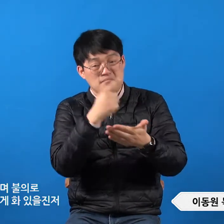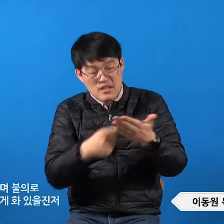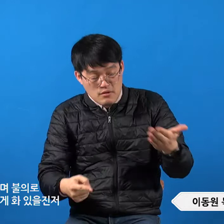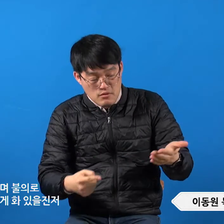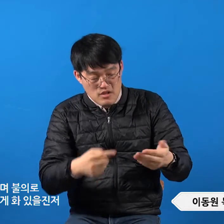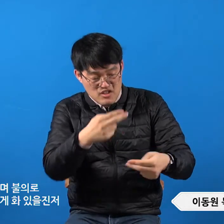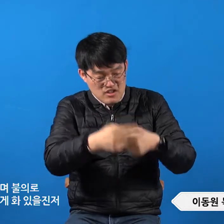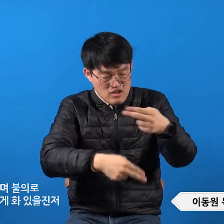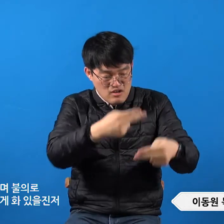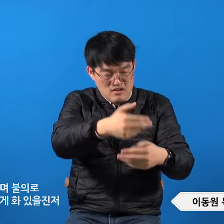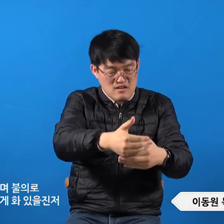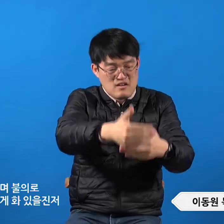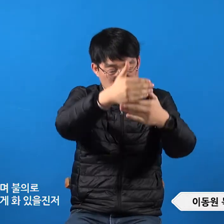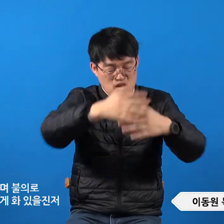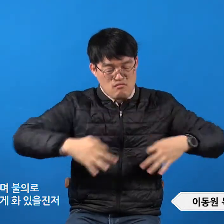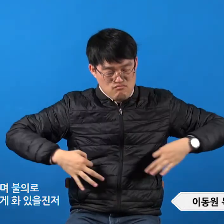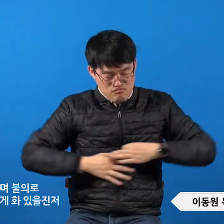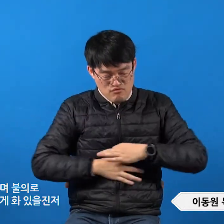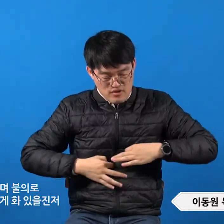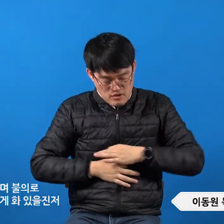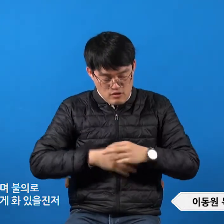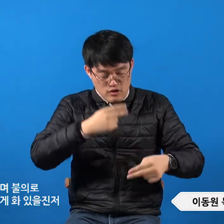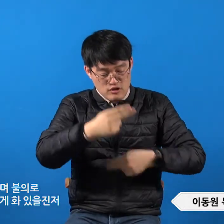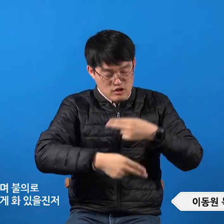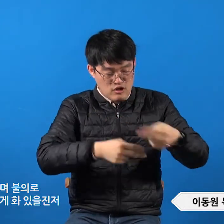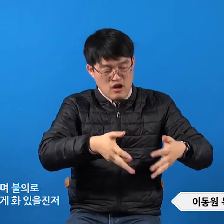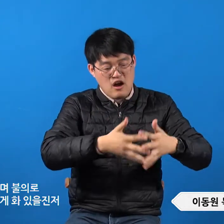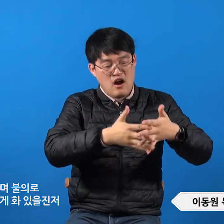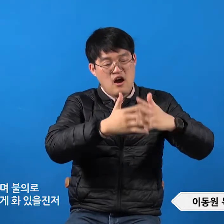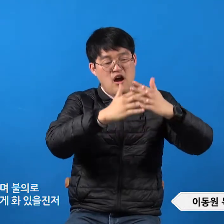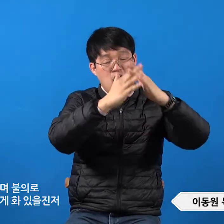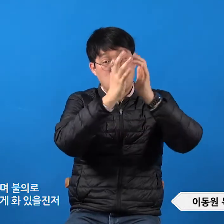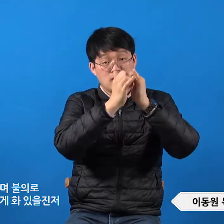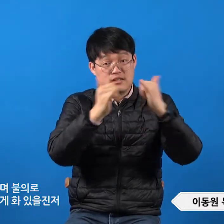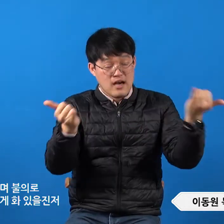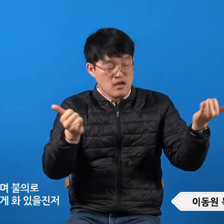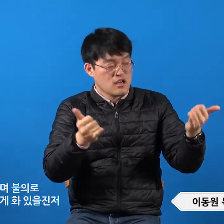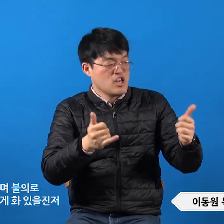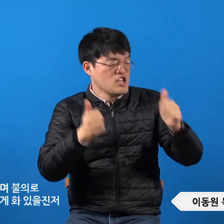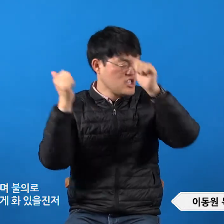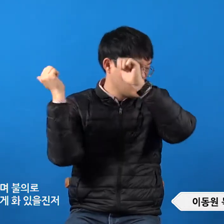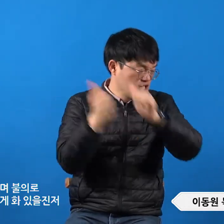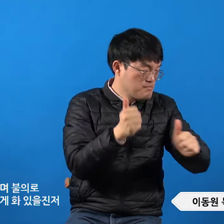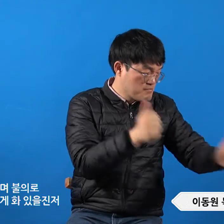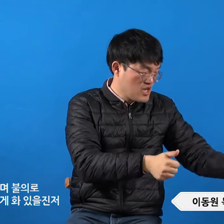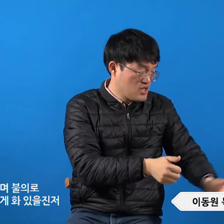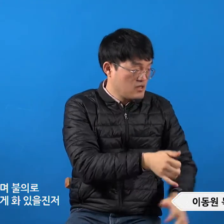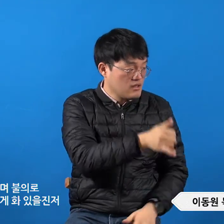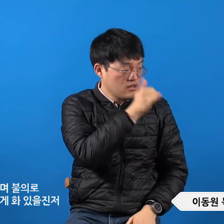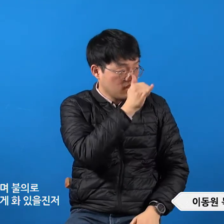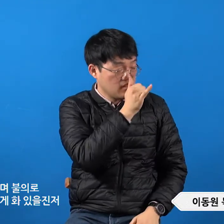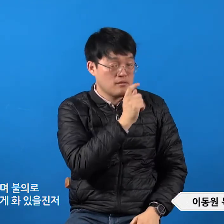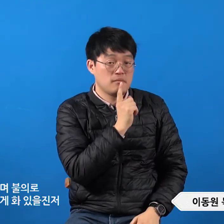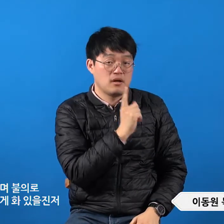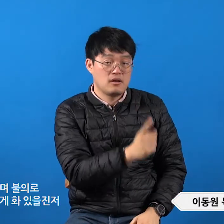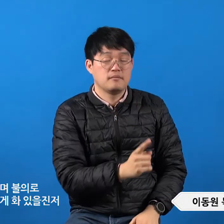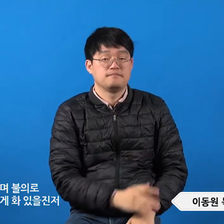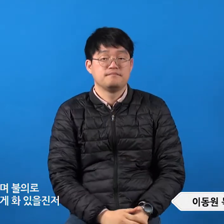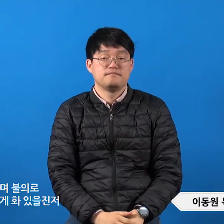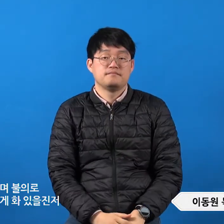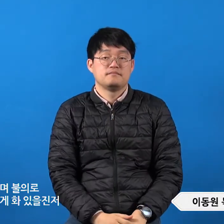피로 성읍을 건설하며 불의로 성을 건축하는 자에게 화 있을진저 그랬어요.